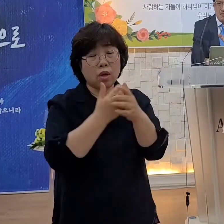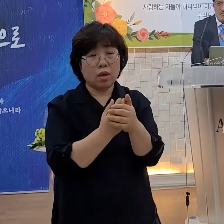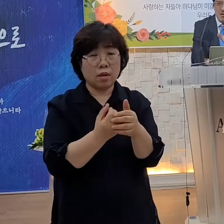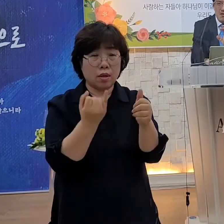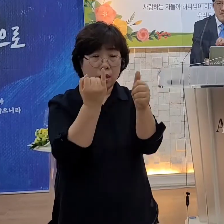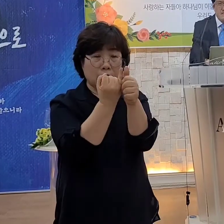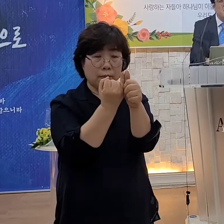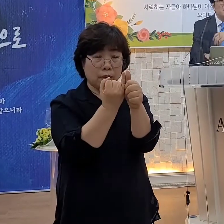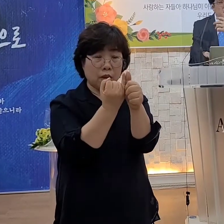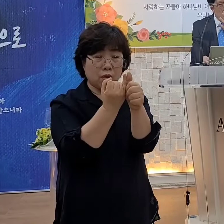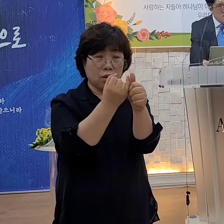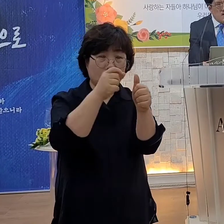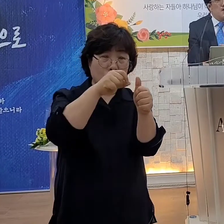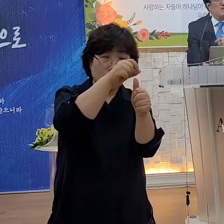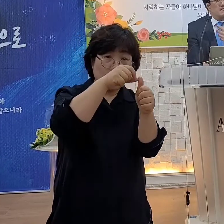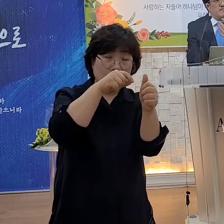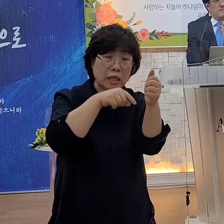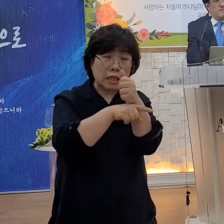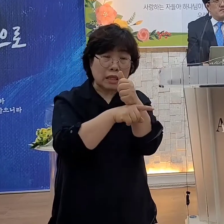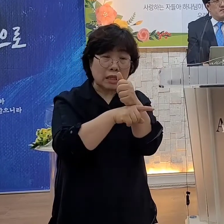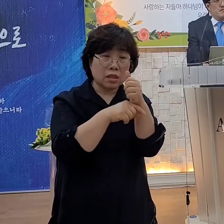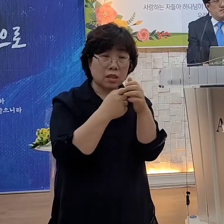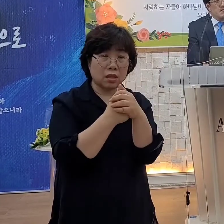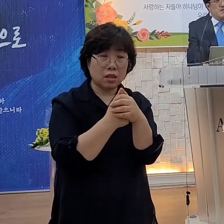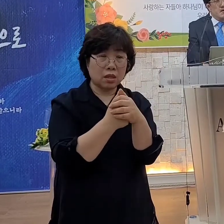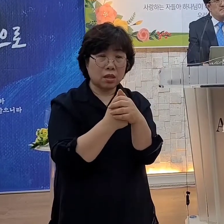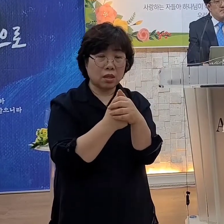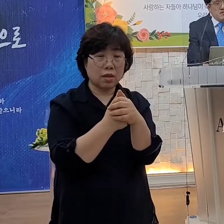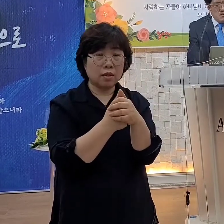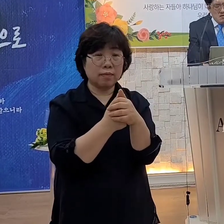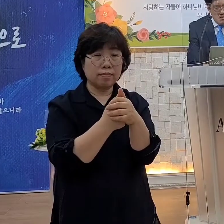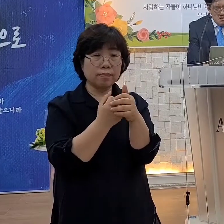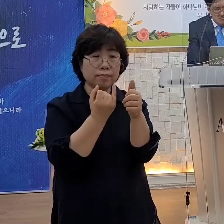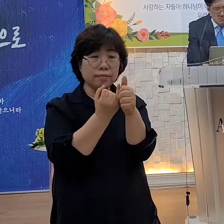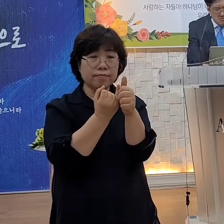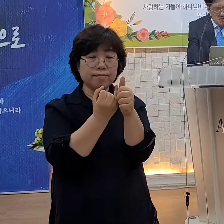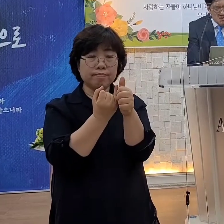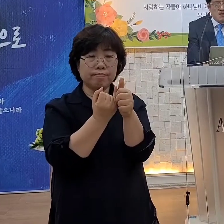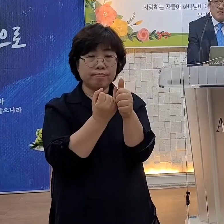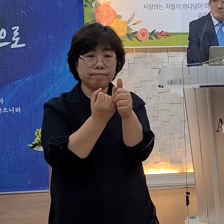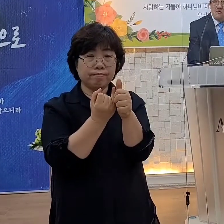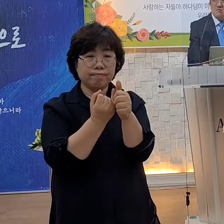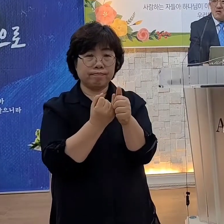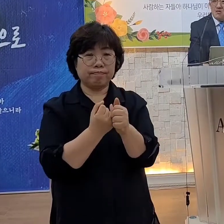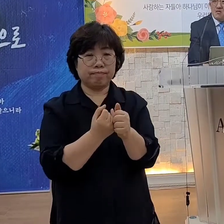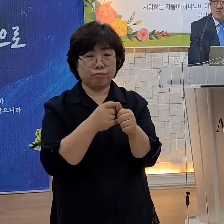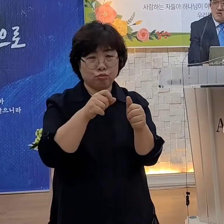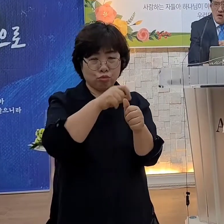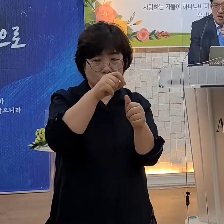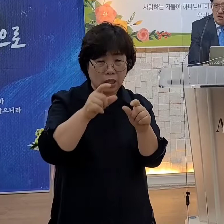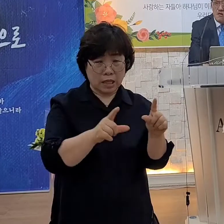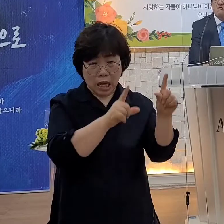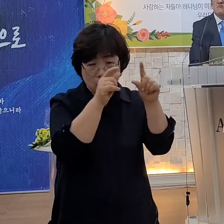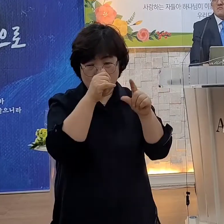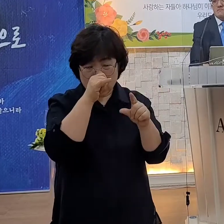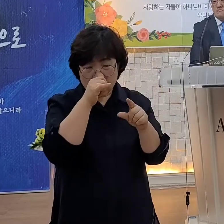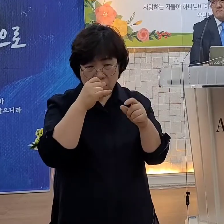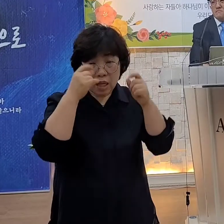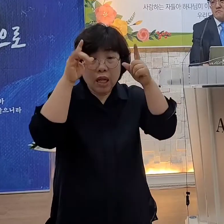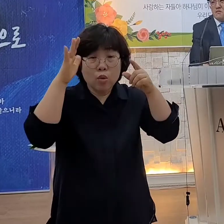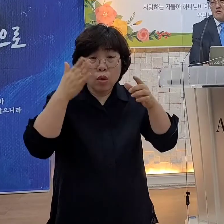남편에게 묶였단 말은 남편의 모든 집안까지 다 여자는 남편에게 묶여 있다는 것을 배우게 돼요. 이게